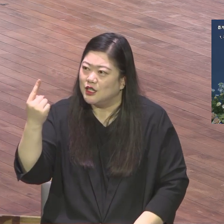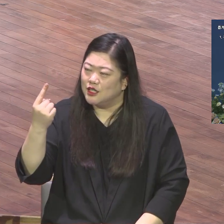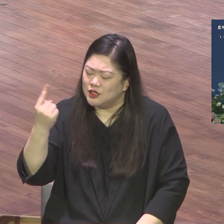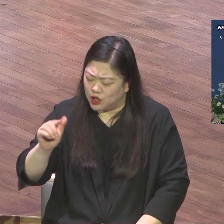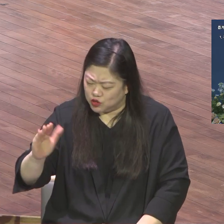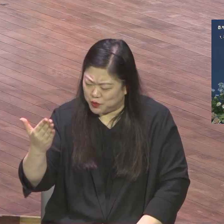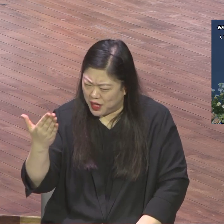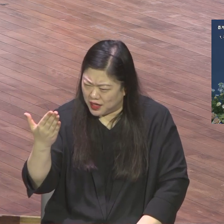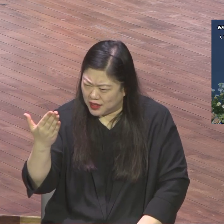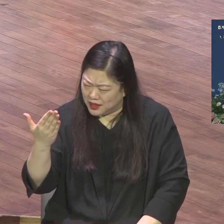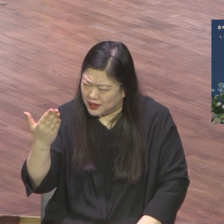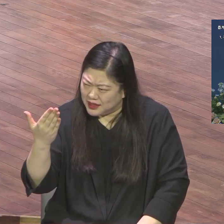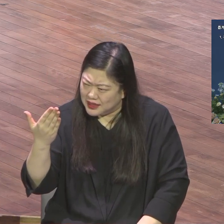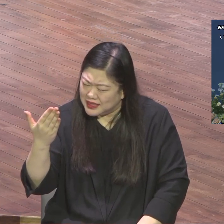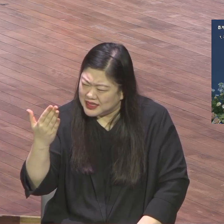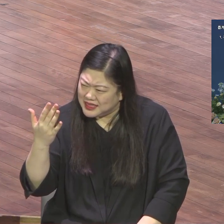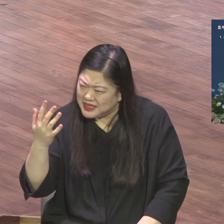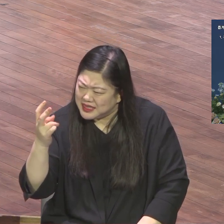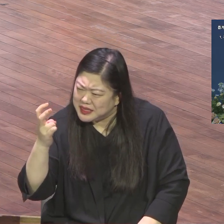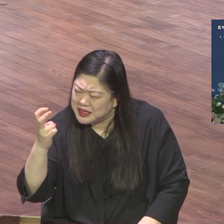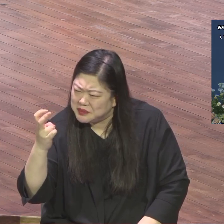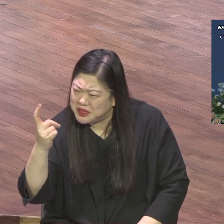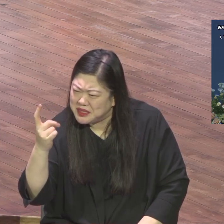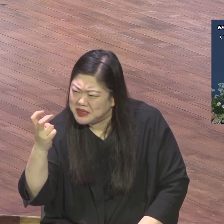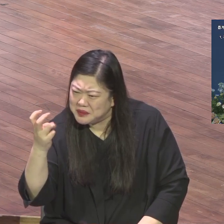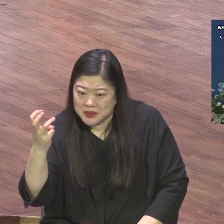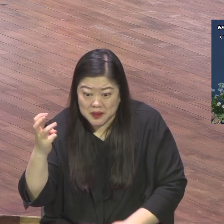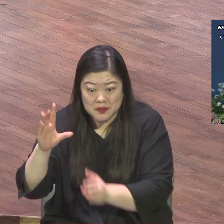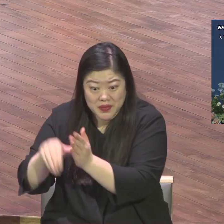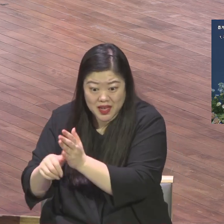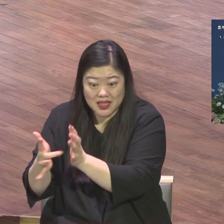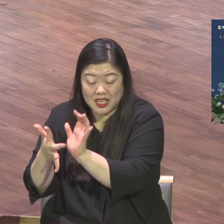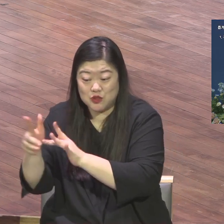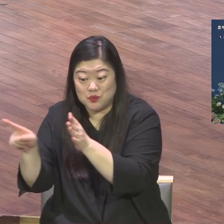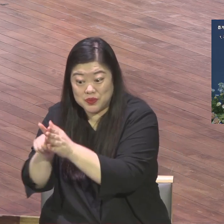완전히 그냥 만포장으로 그냥 누리는 거지요.